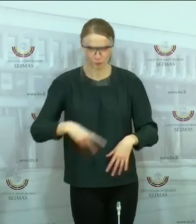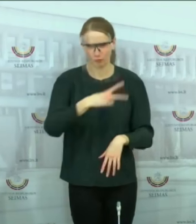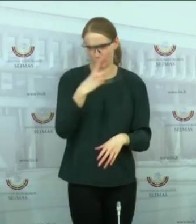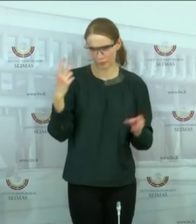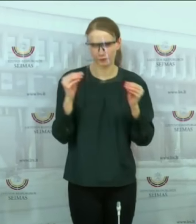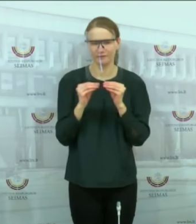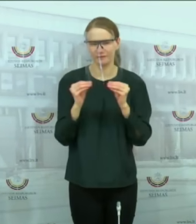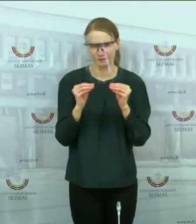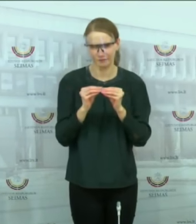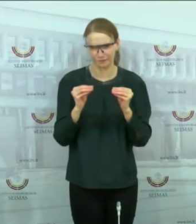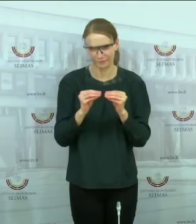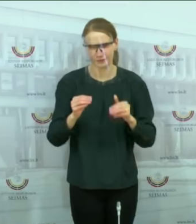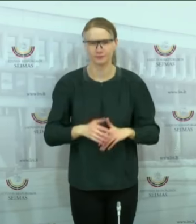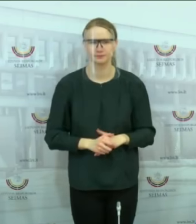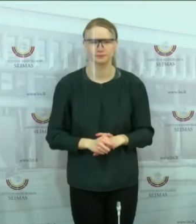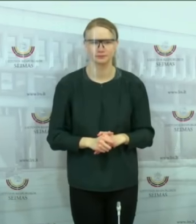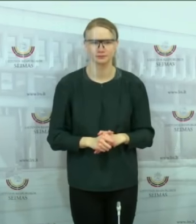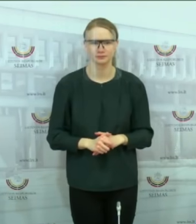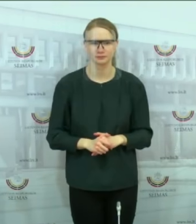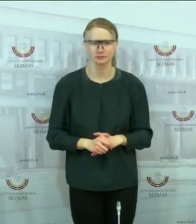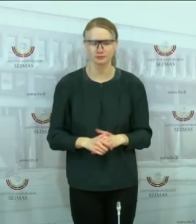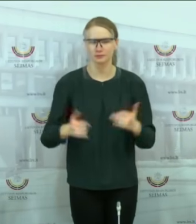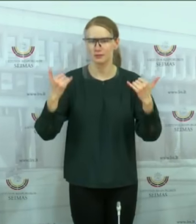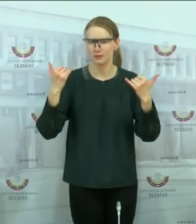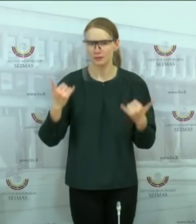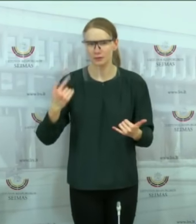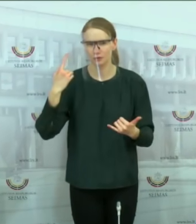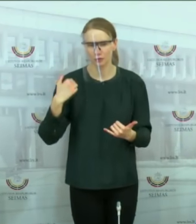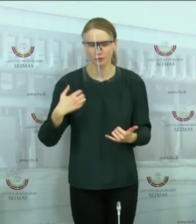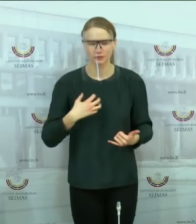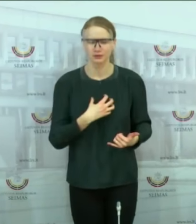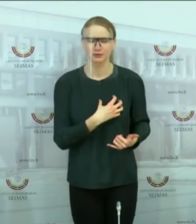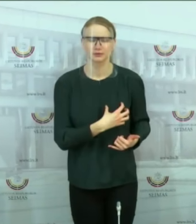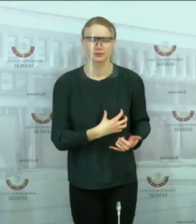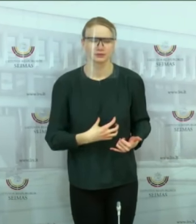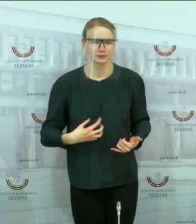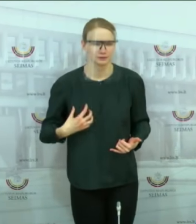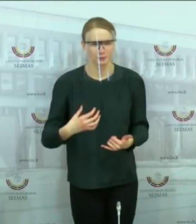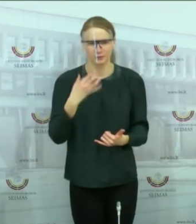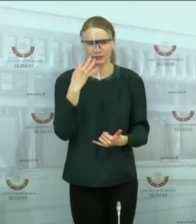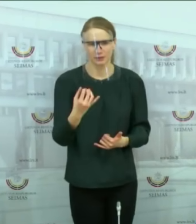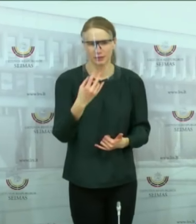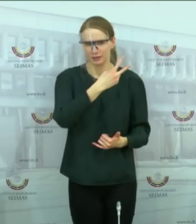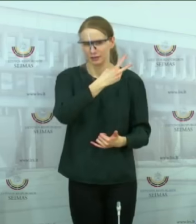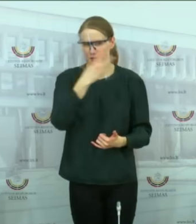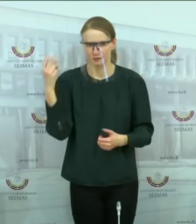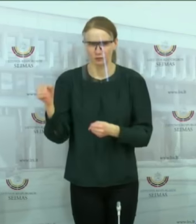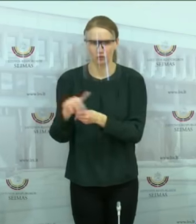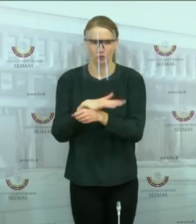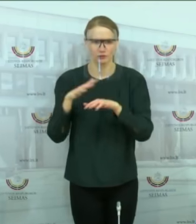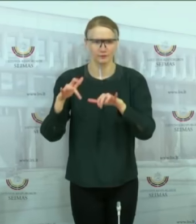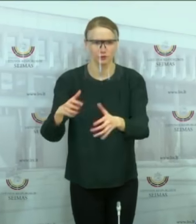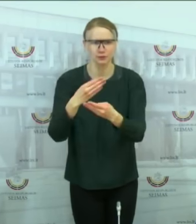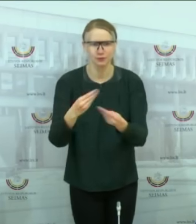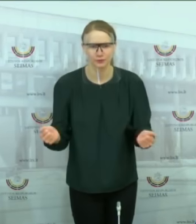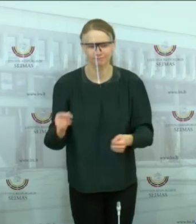plokščia. Aišku, dar kartą noriu akcentuoti, tai nereiškia, kad jinai dingo kur nors iš Lietuvos šitą infekciją, jinai pas